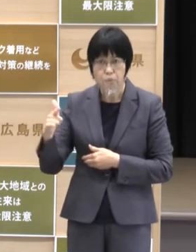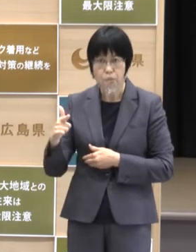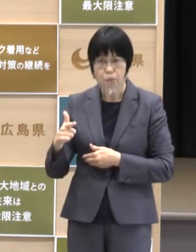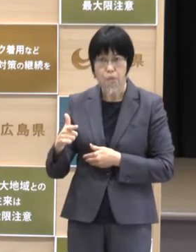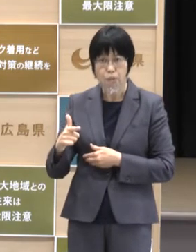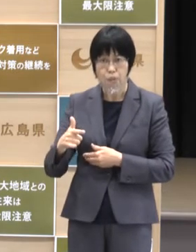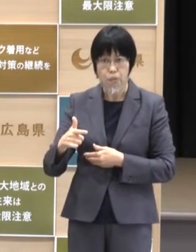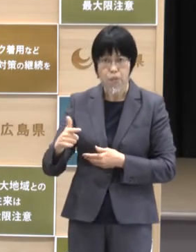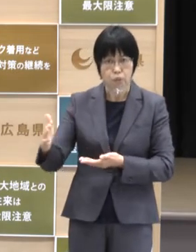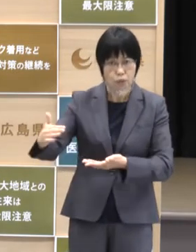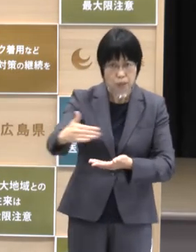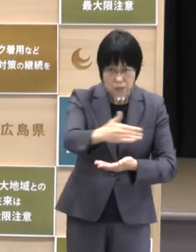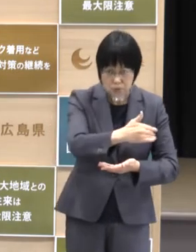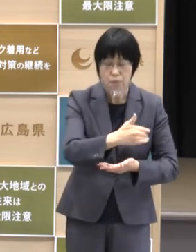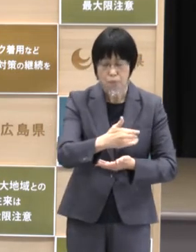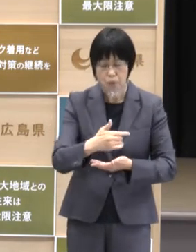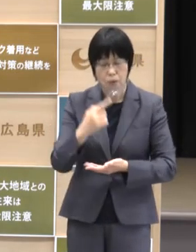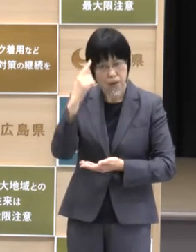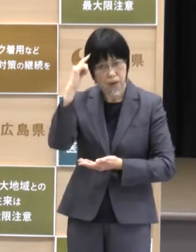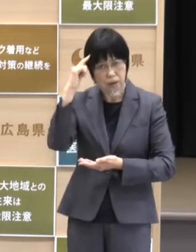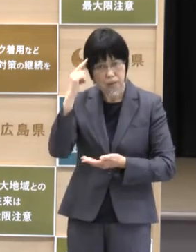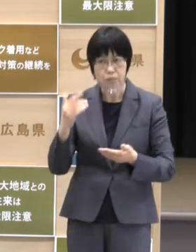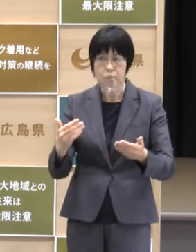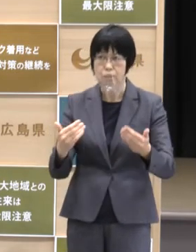していく必要があるというふうに思っています。